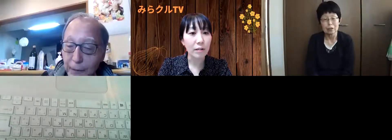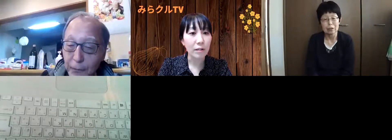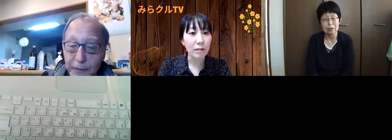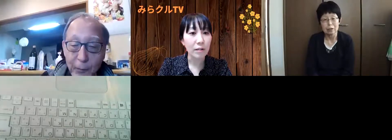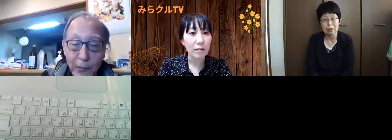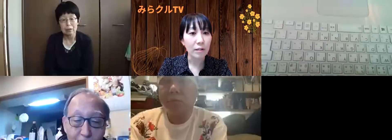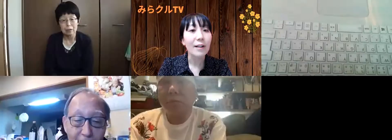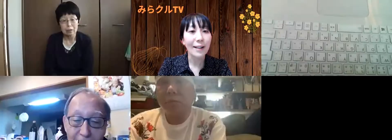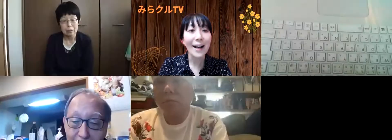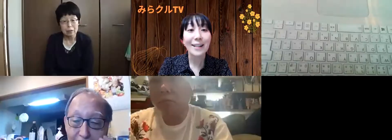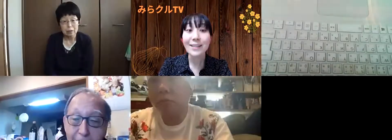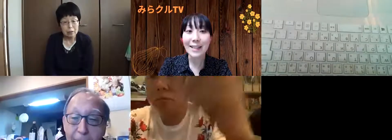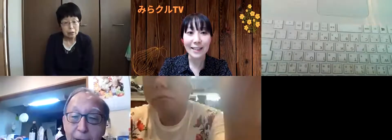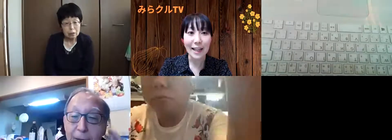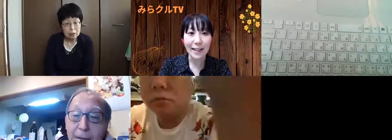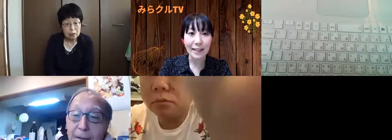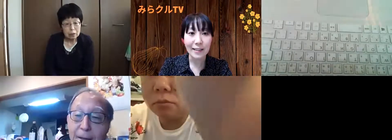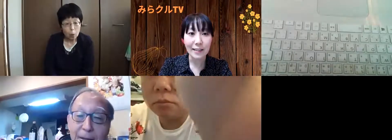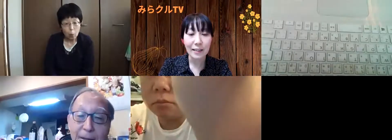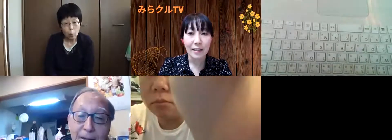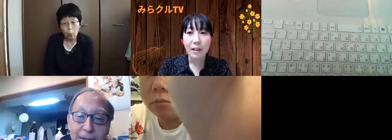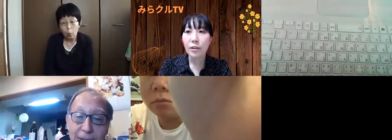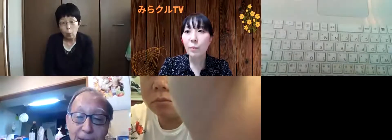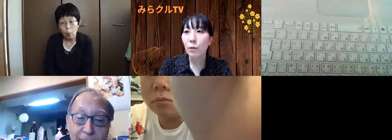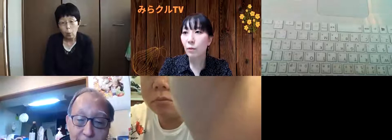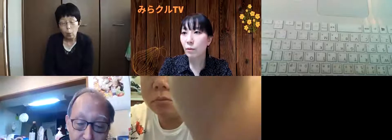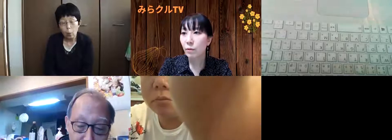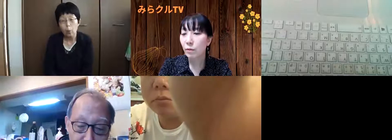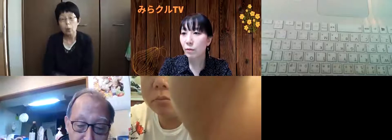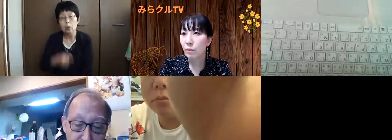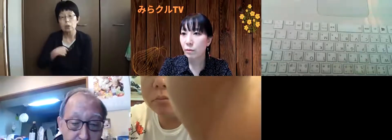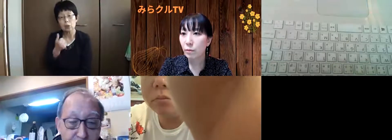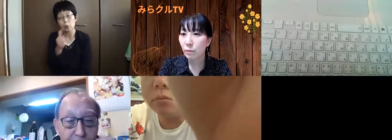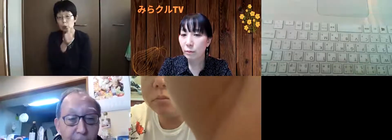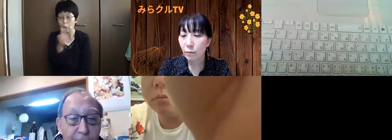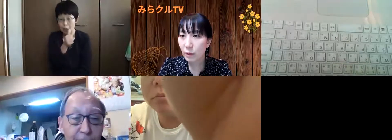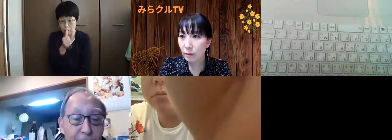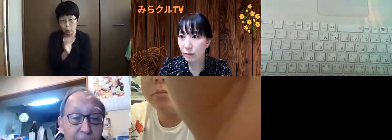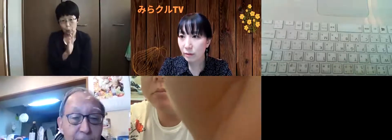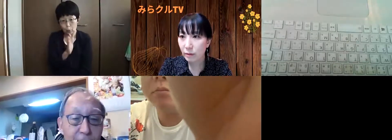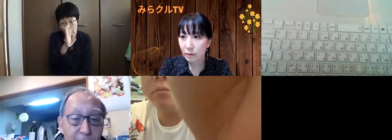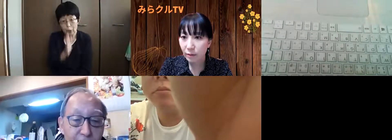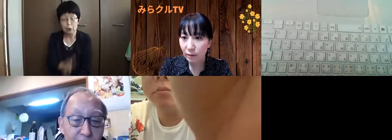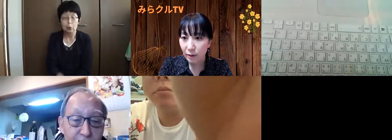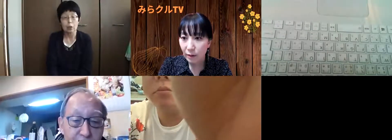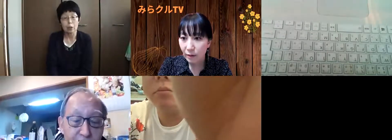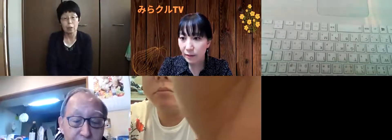してもらおうか。 あ、そうですね。 ね。 あ、でも、どうやって